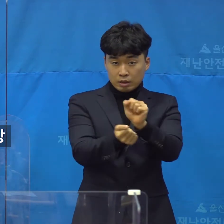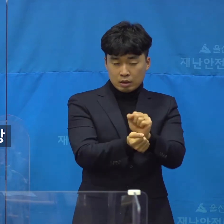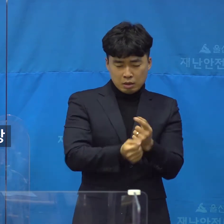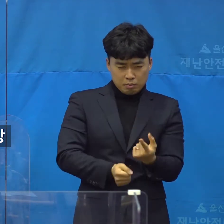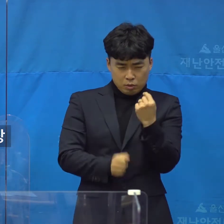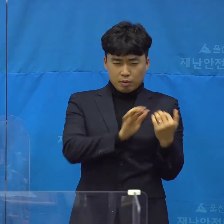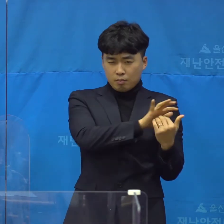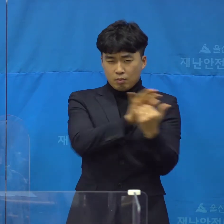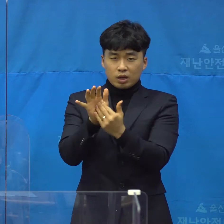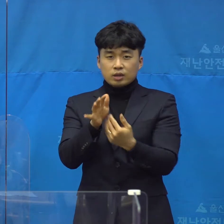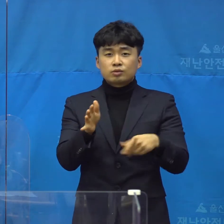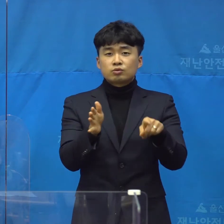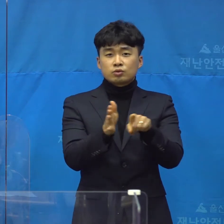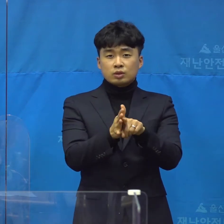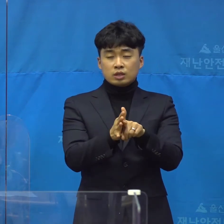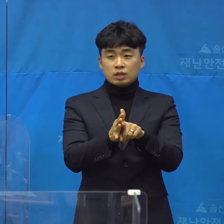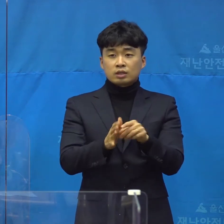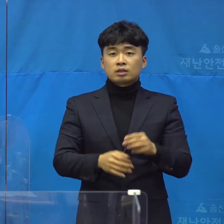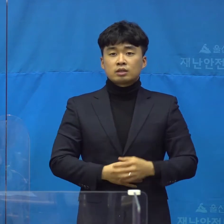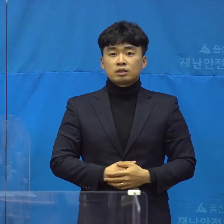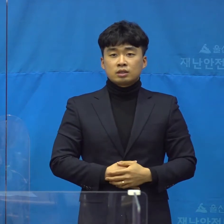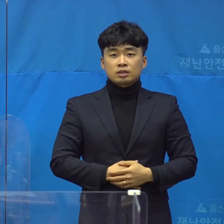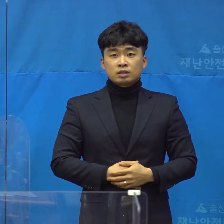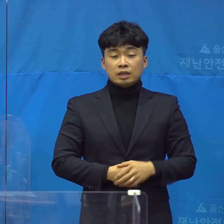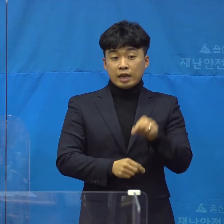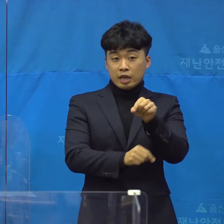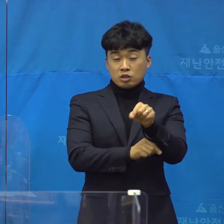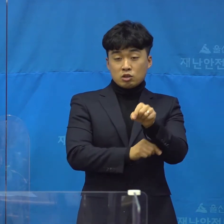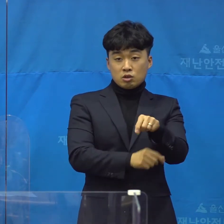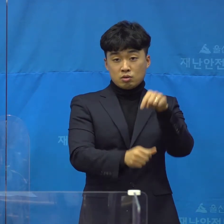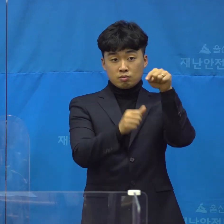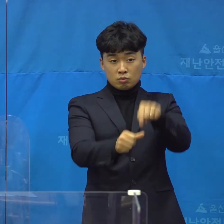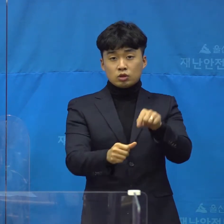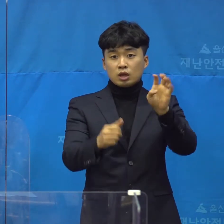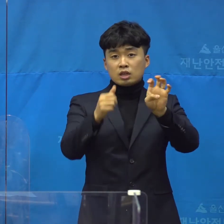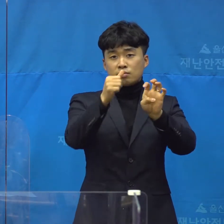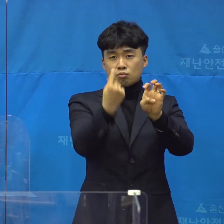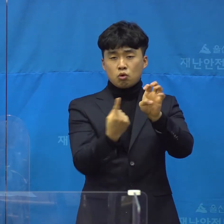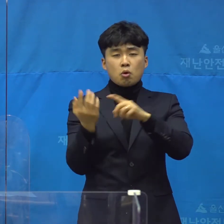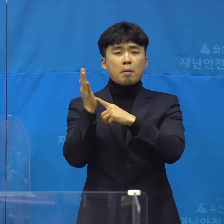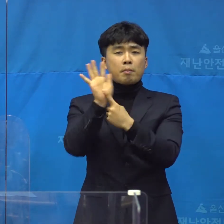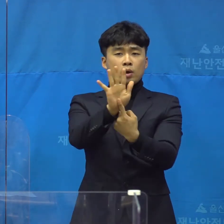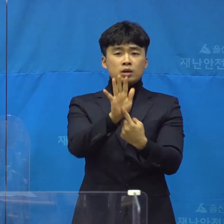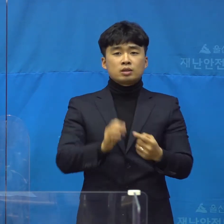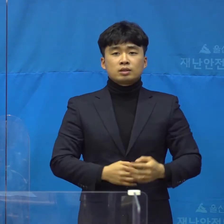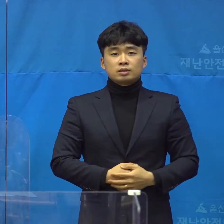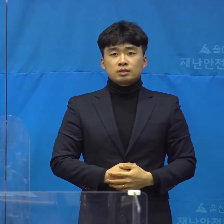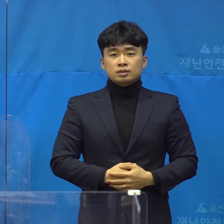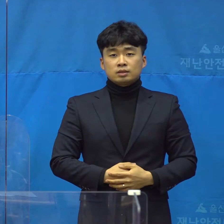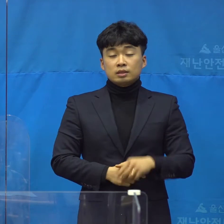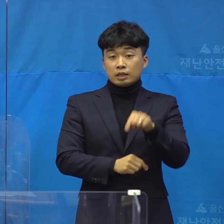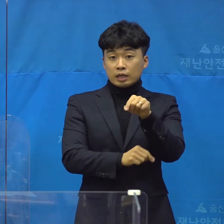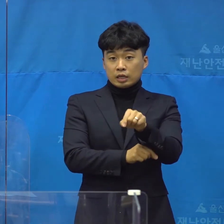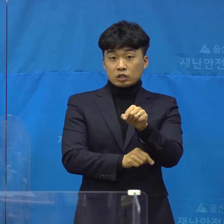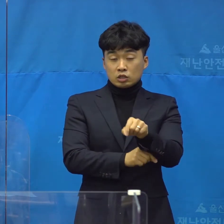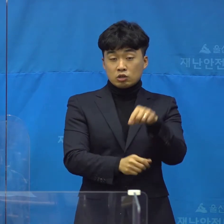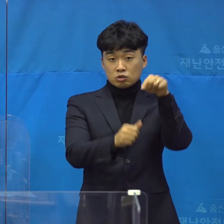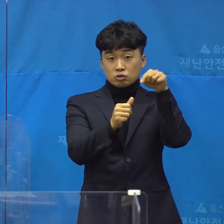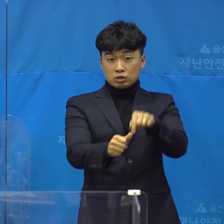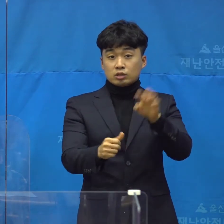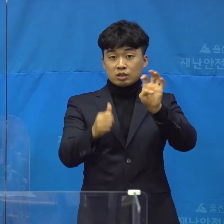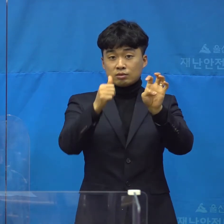조기에 차단하기 위해 다음과 같이 행정조치 제40호를 발령합니다. 또 행정조치